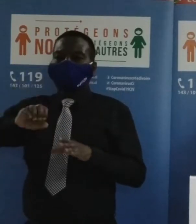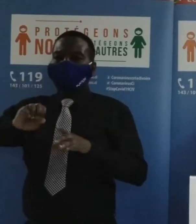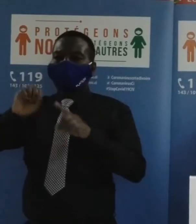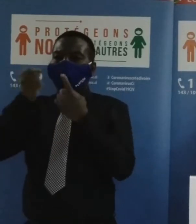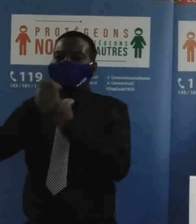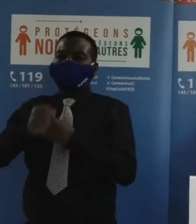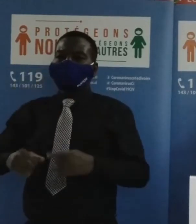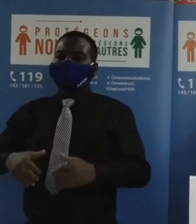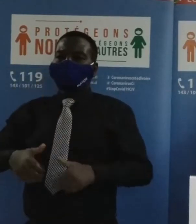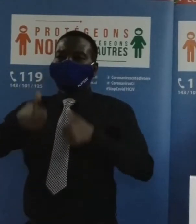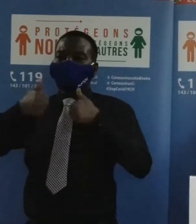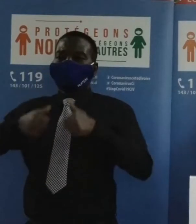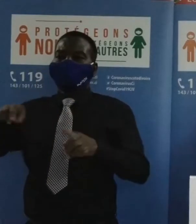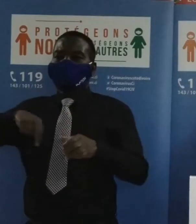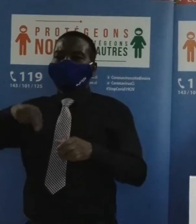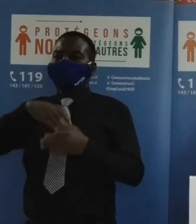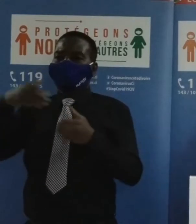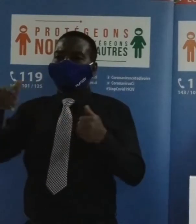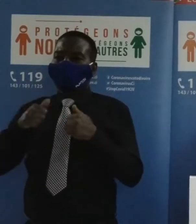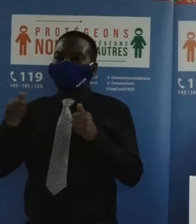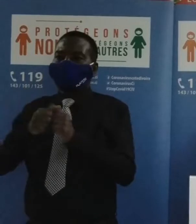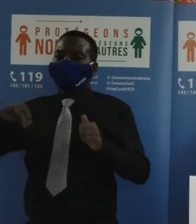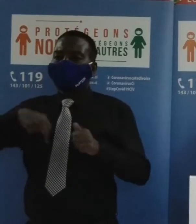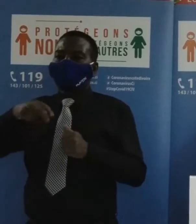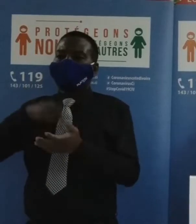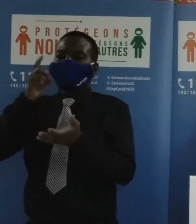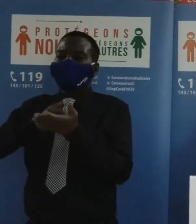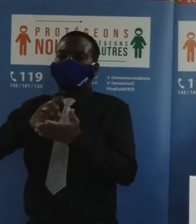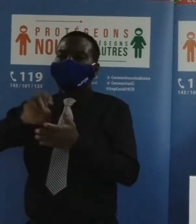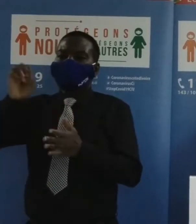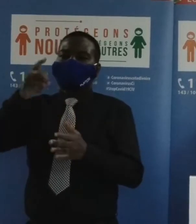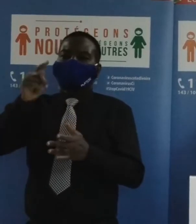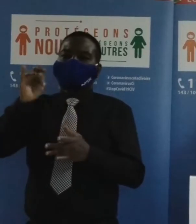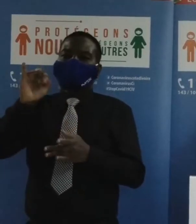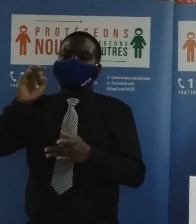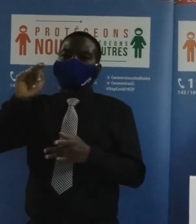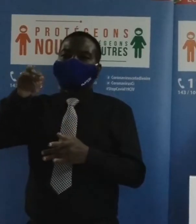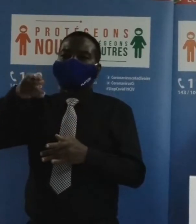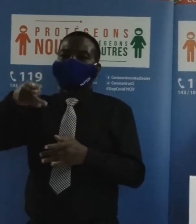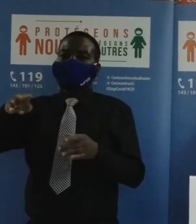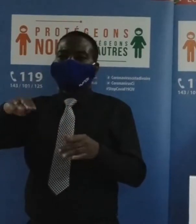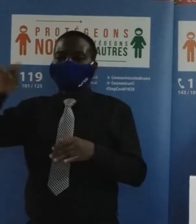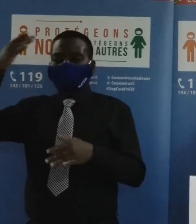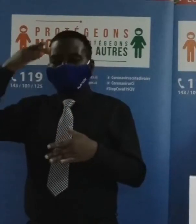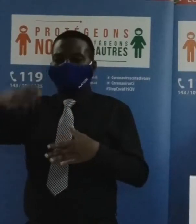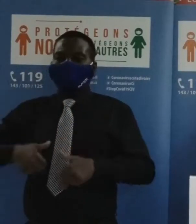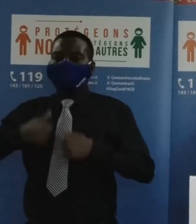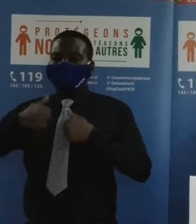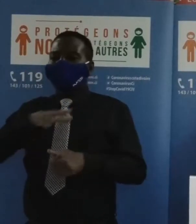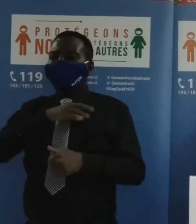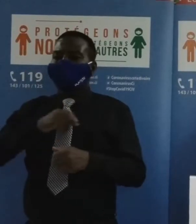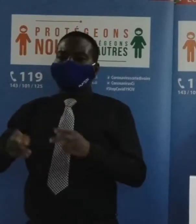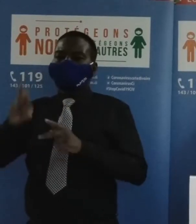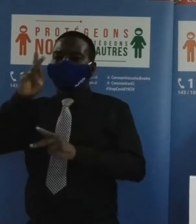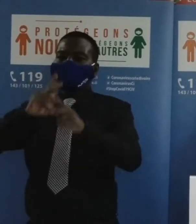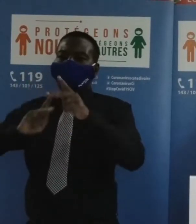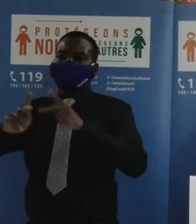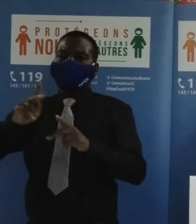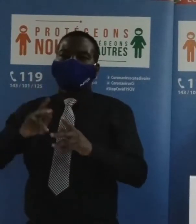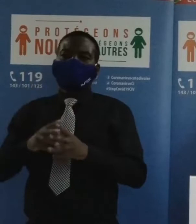sanitaire nous avons avec nous le docteur edith roissy du ministère de la santé et de l'hygiène